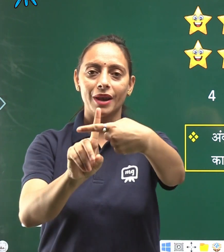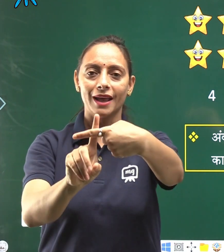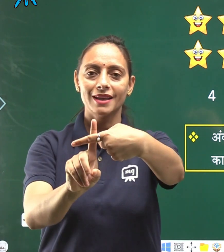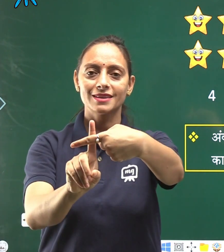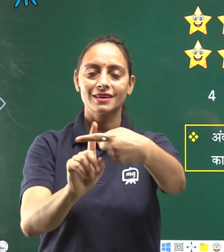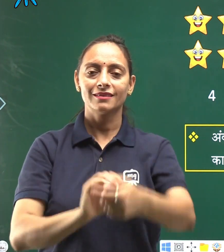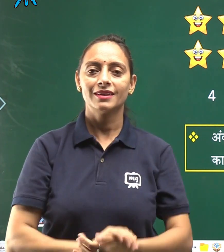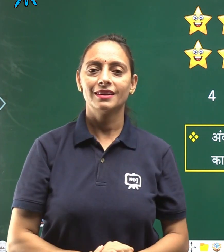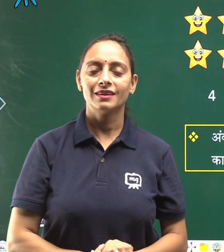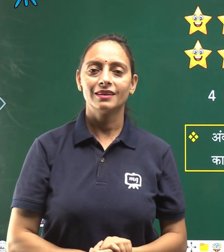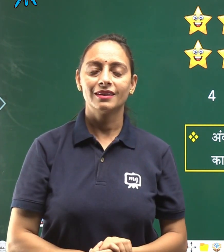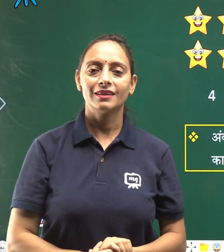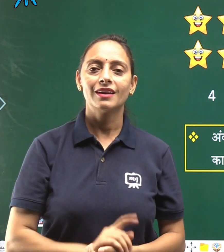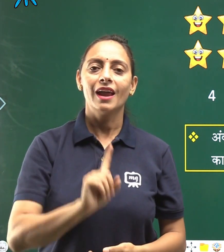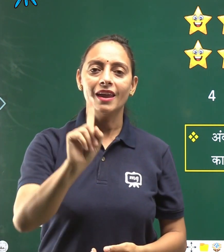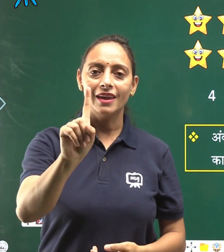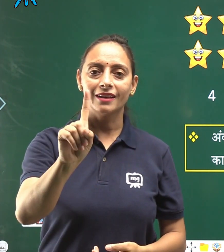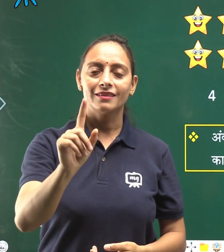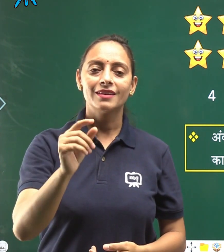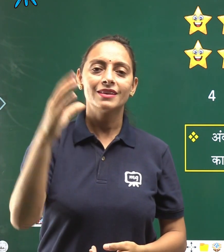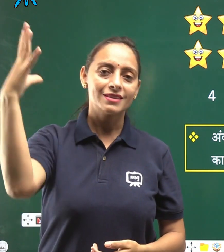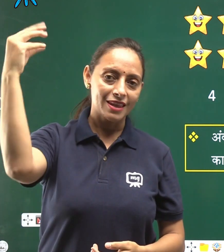प्लस एक सितारा,